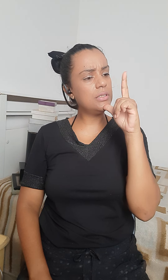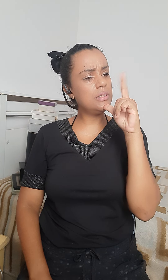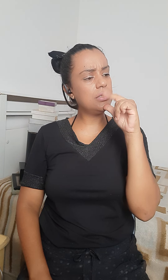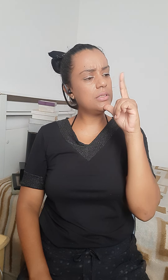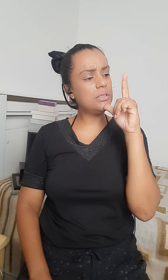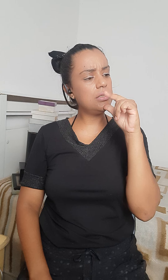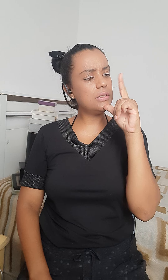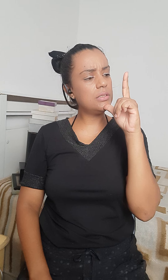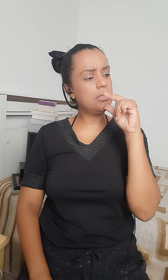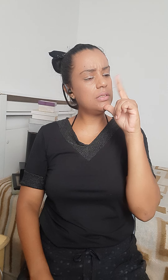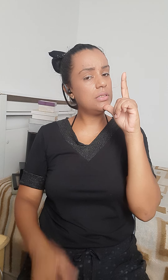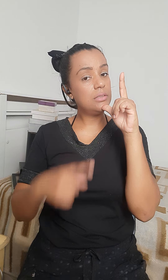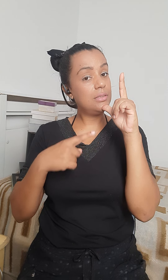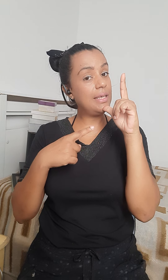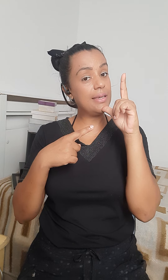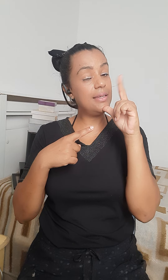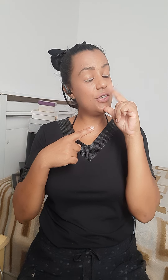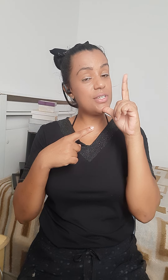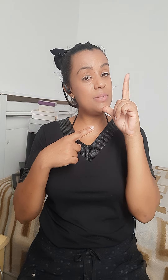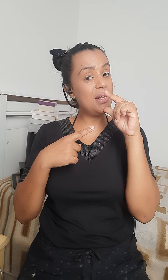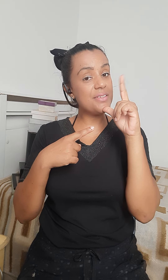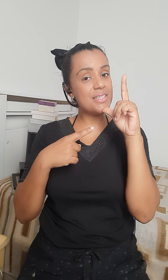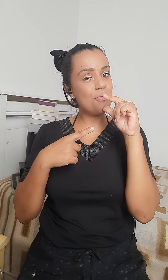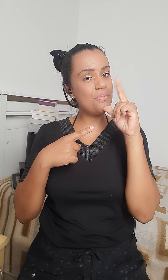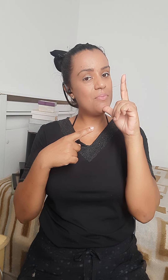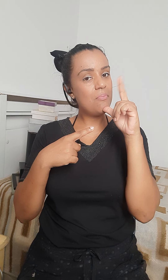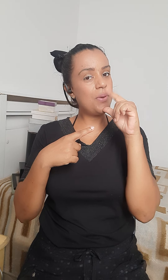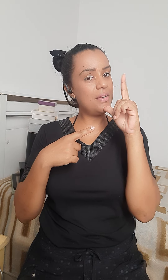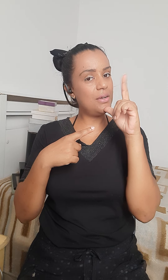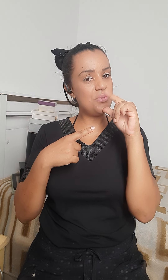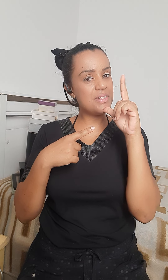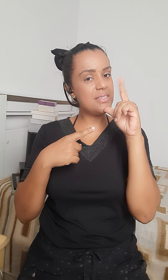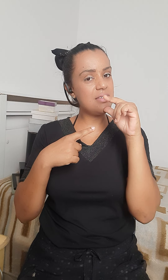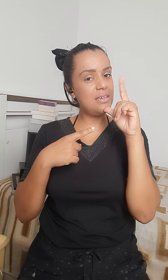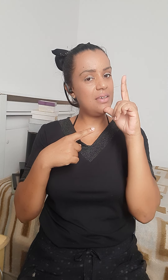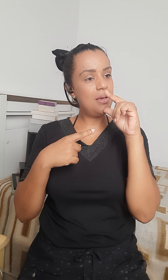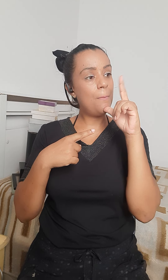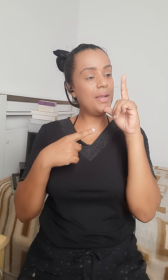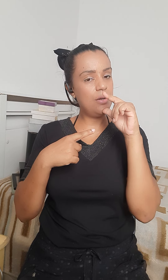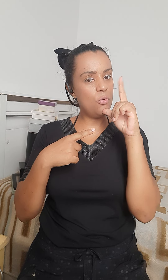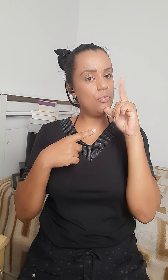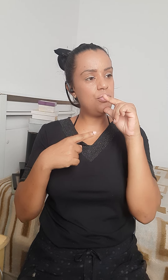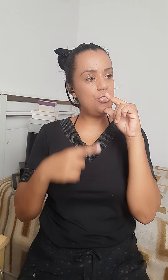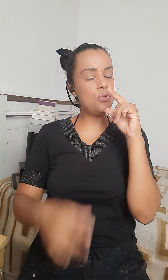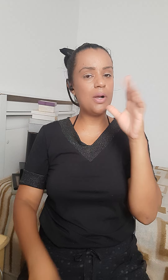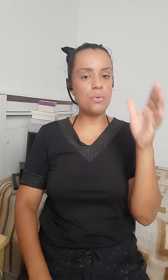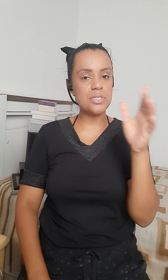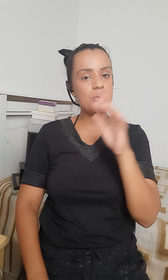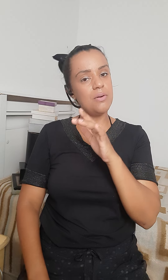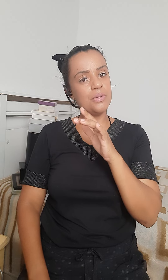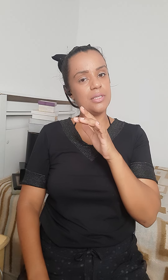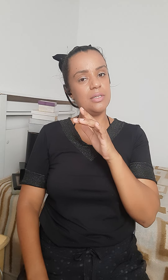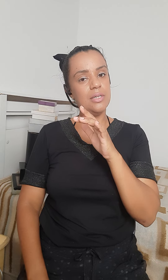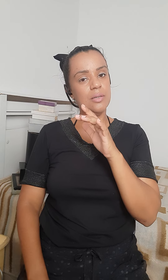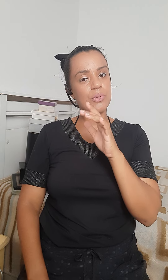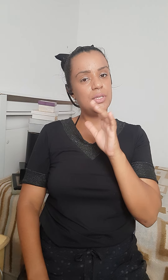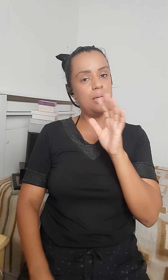tuc, tuc, tuc. Técnica de assimilação, para não esquecer, para não confundir uma coisa com a outra. Porque